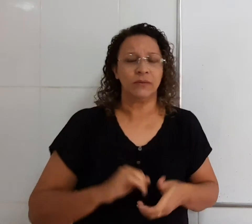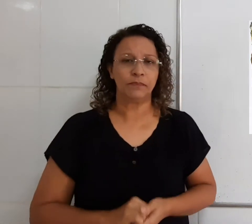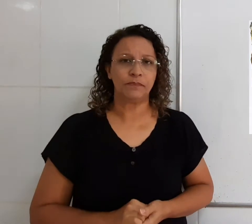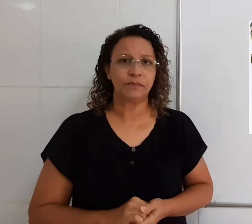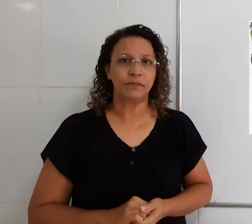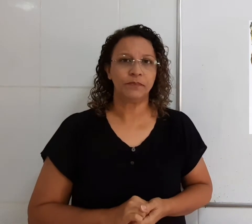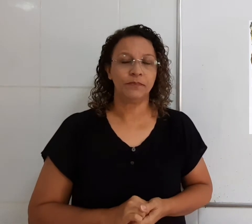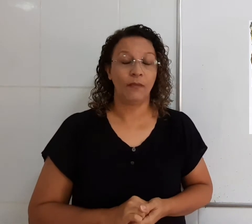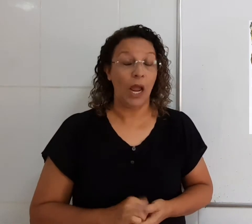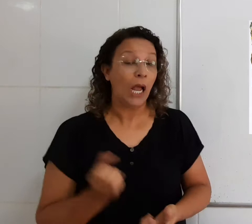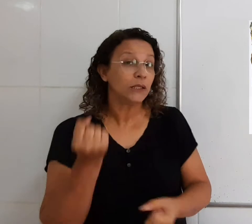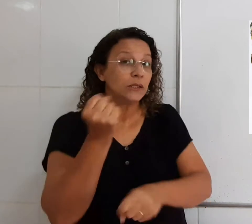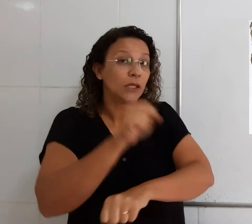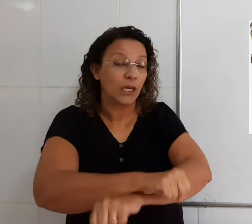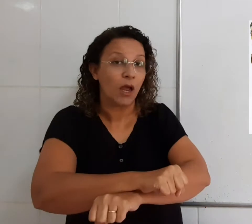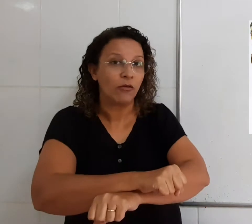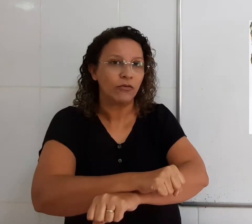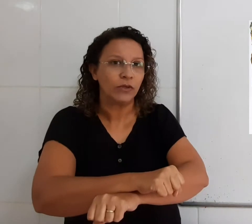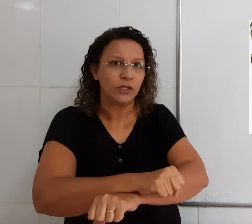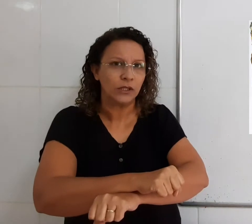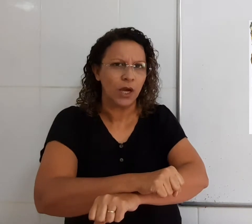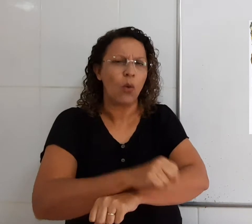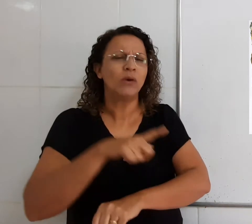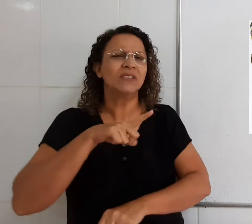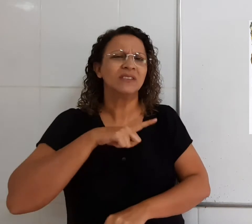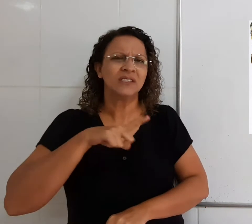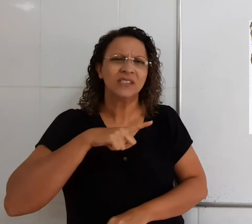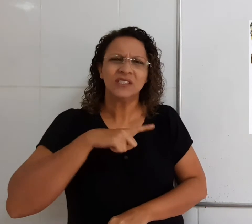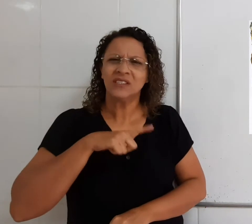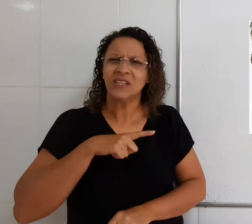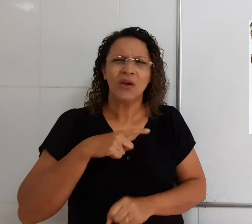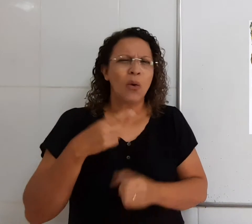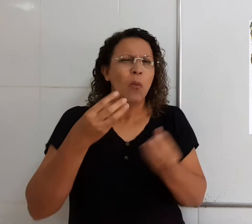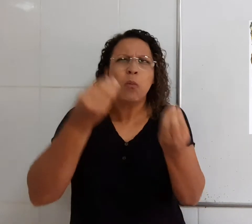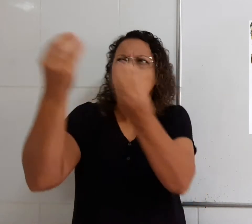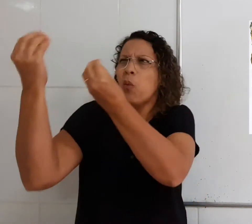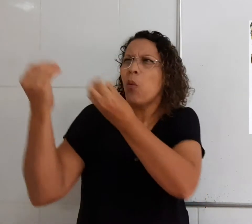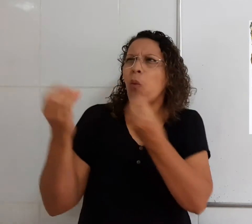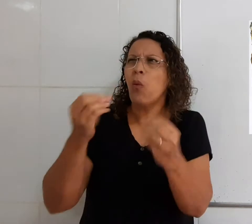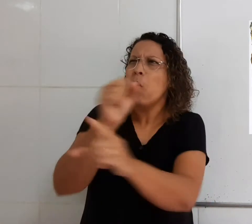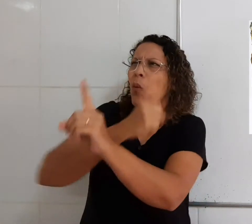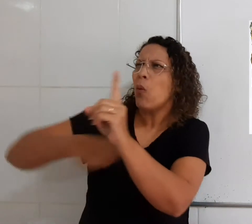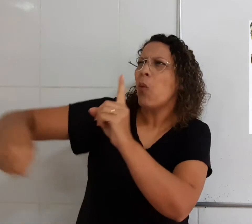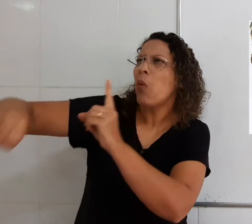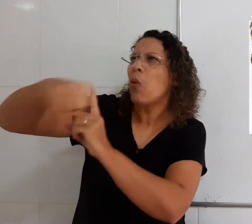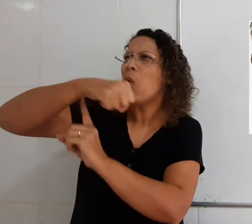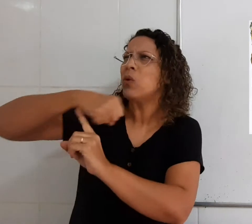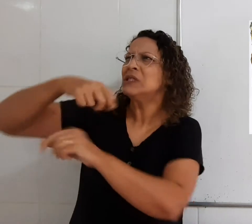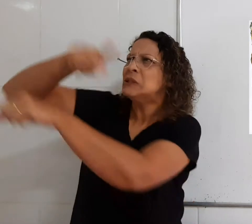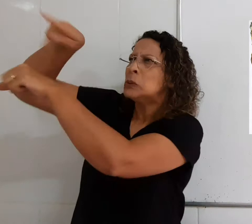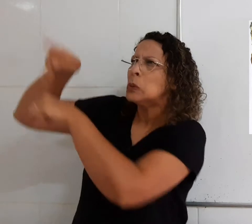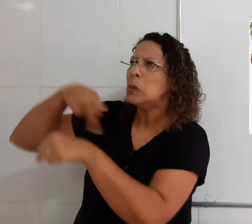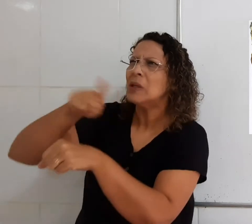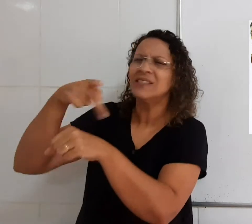A escravidão existiu em muitas sociedades, muito antes dos